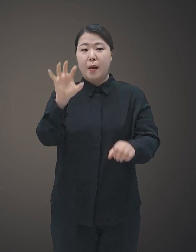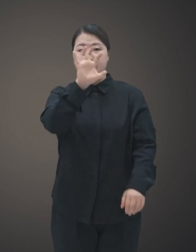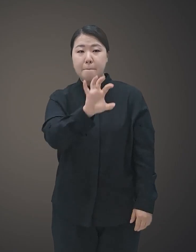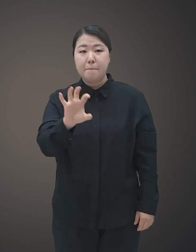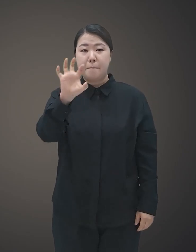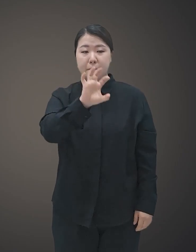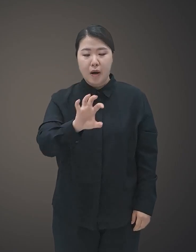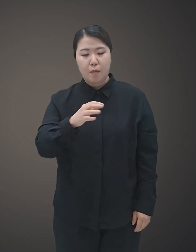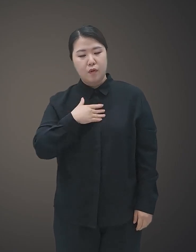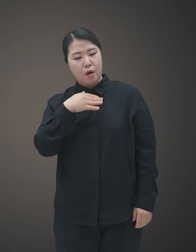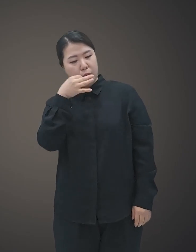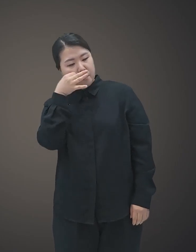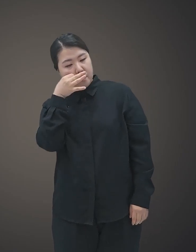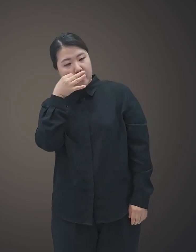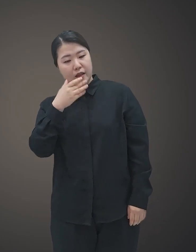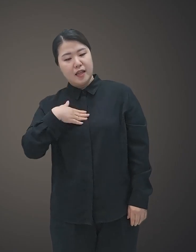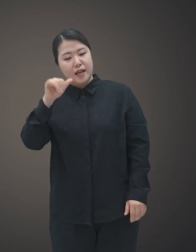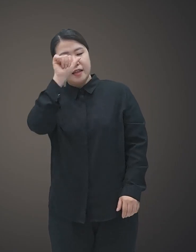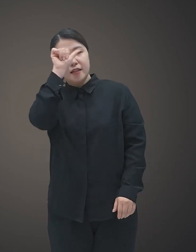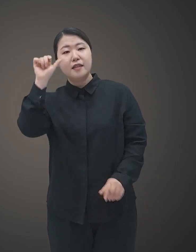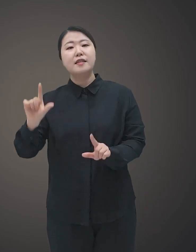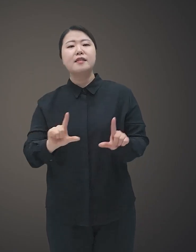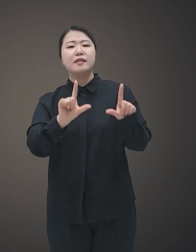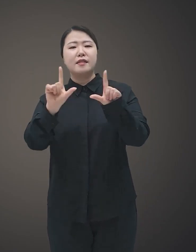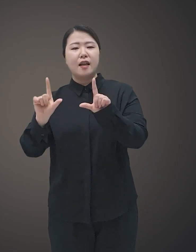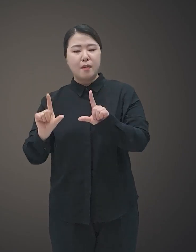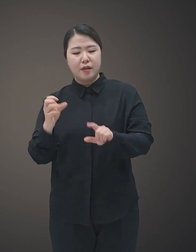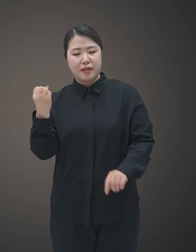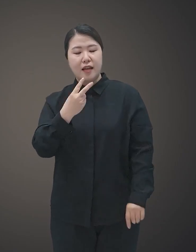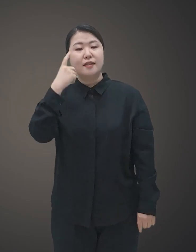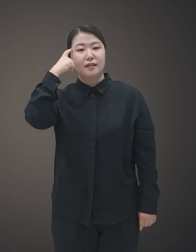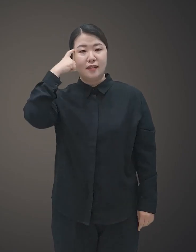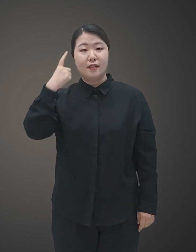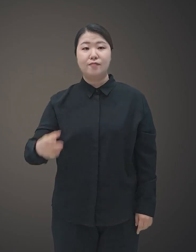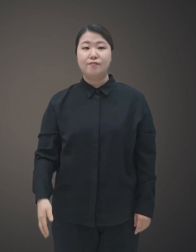바라보면서 나의 삶을 되돌아볼 수 있게 되었습니다.